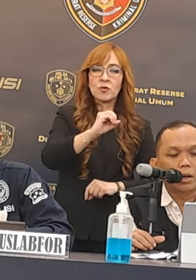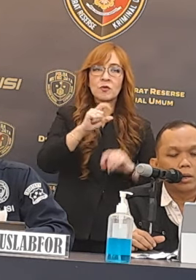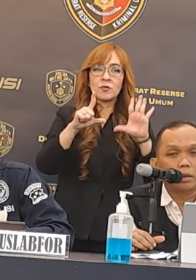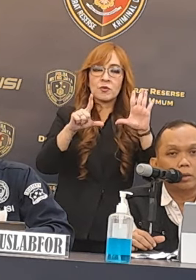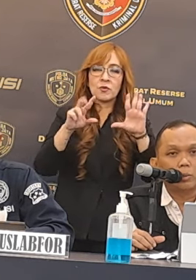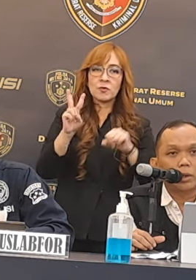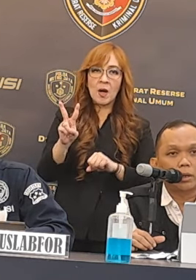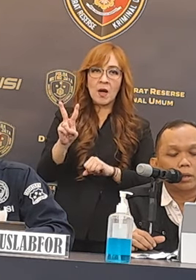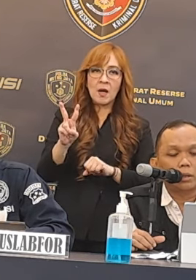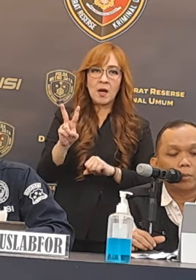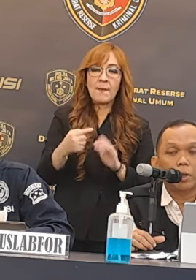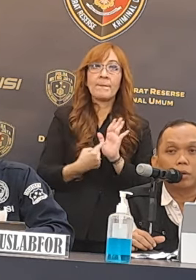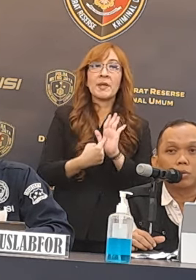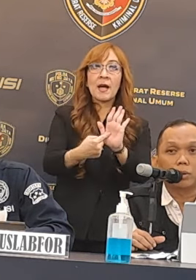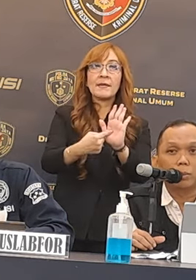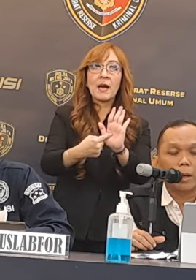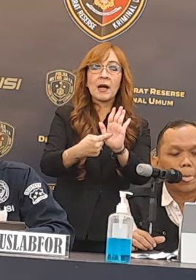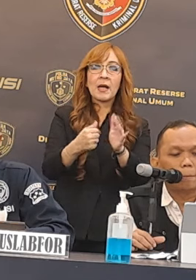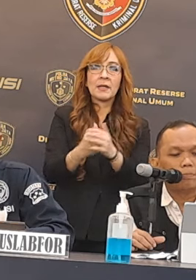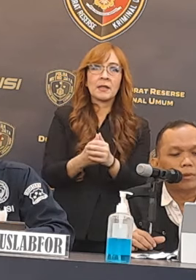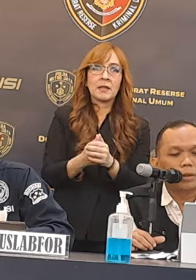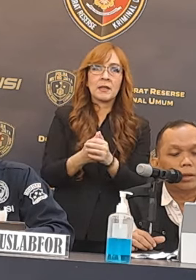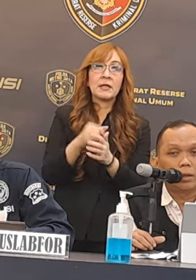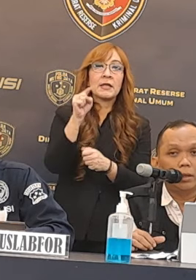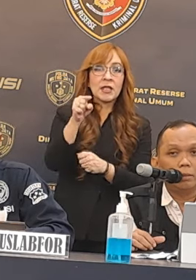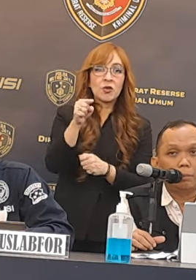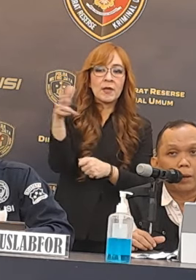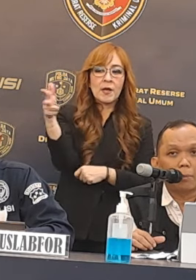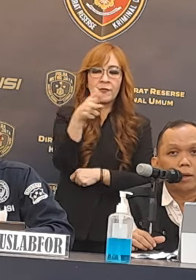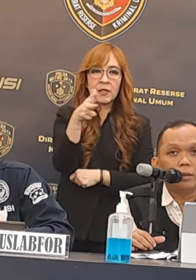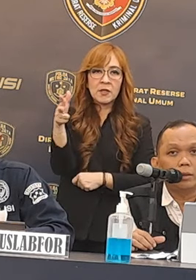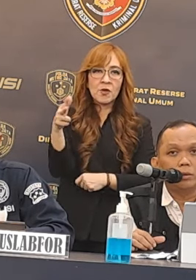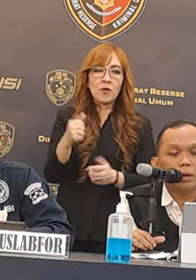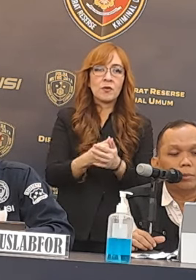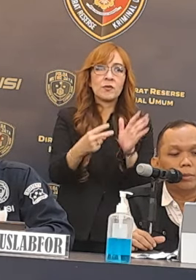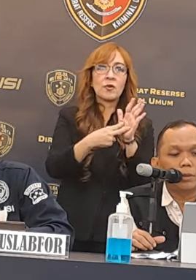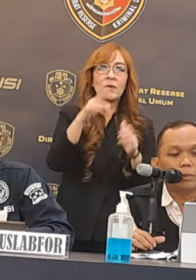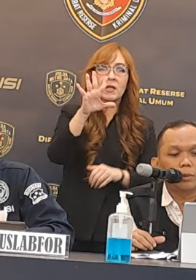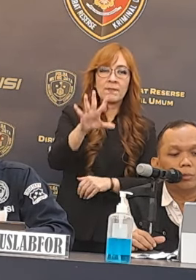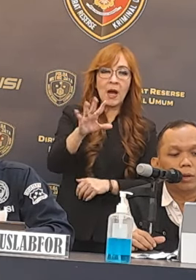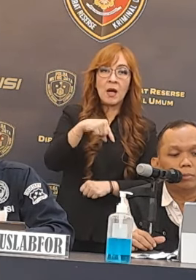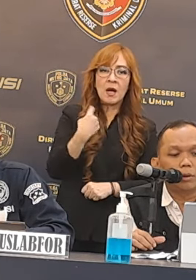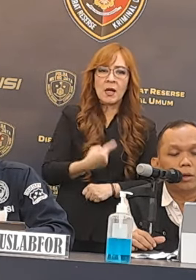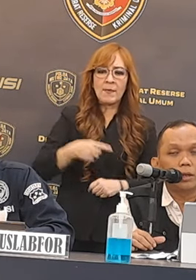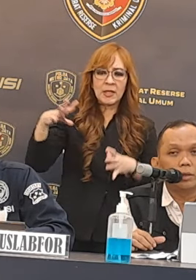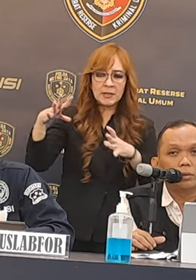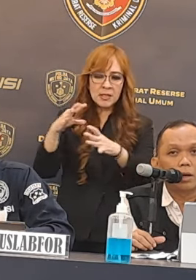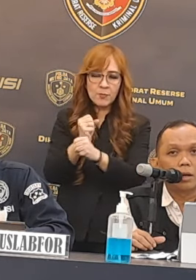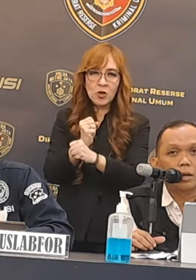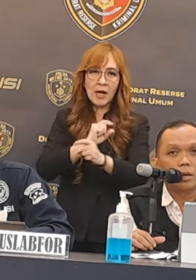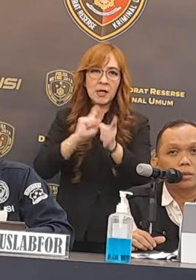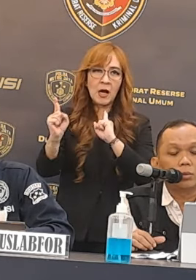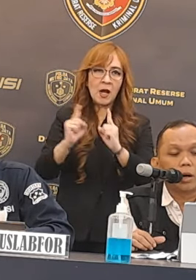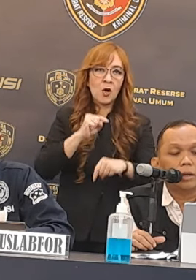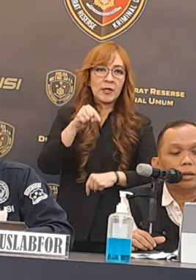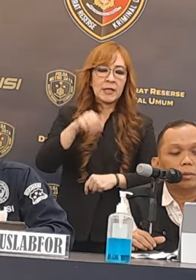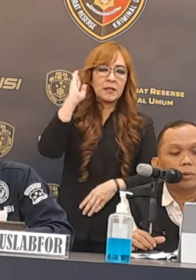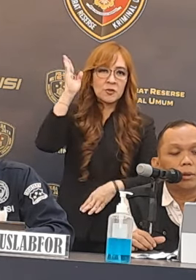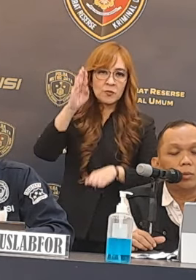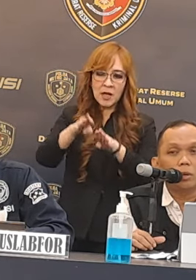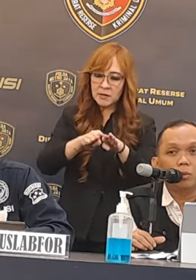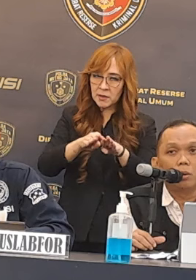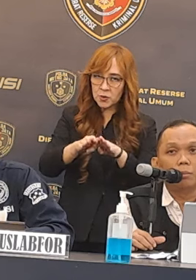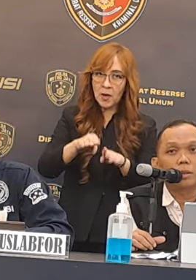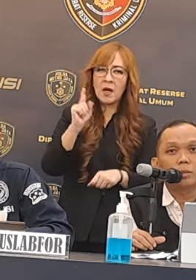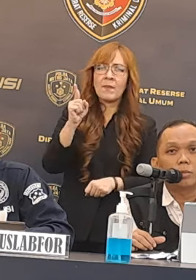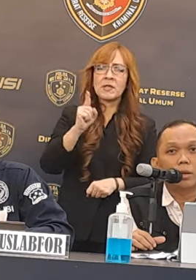A05-2024-0127-14072, yaitu menandakan kamera 05. Dari penamaan ini juga kami bisa menyimpulkan bahwa ini sudah sesuai karena